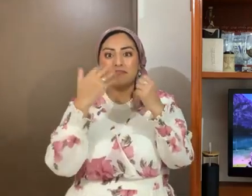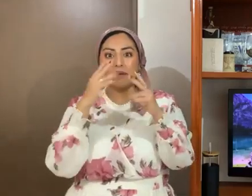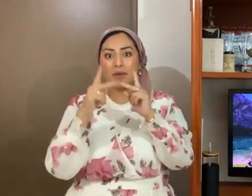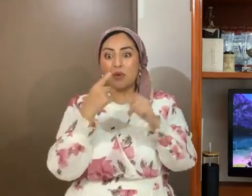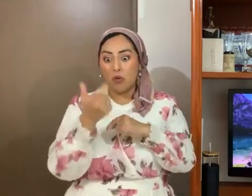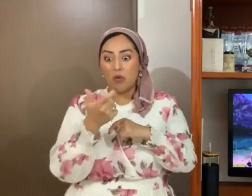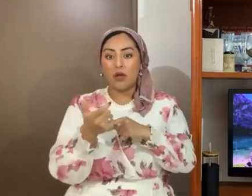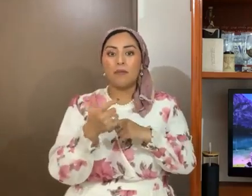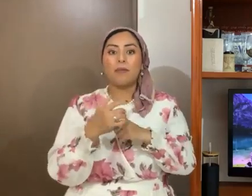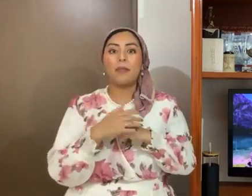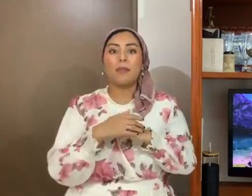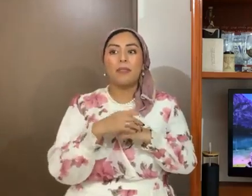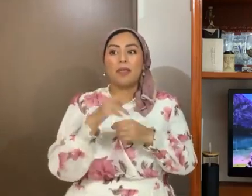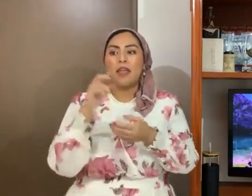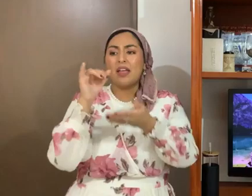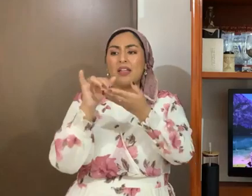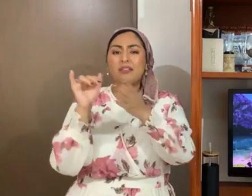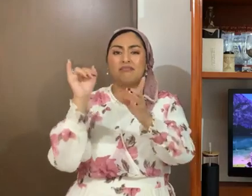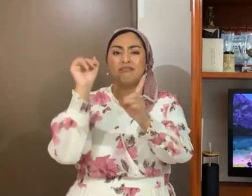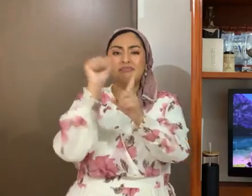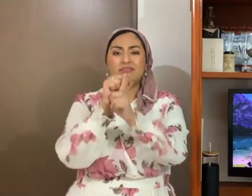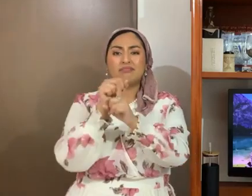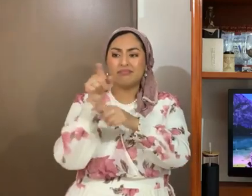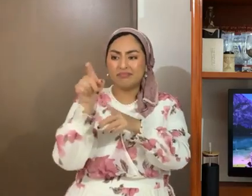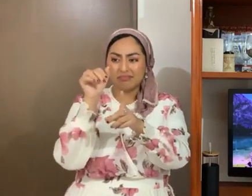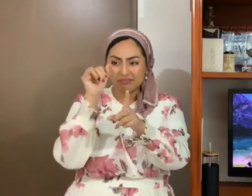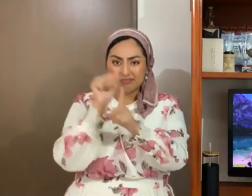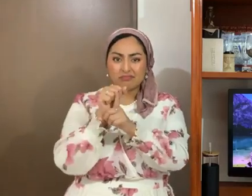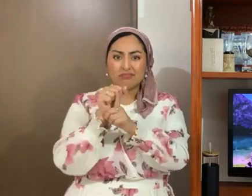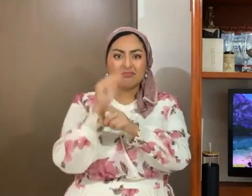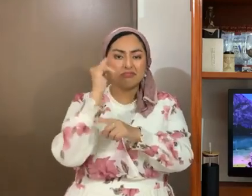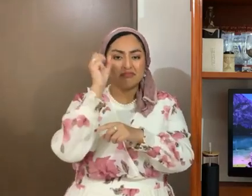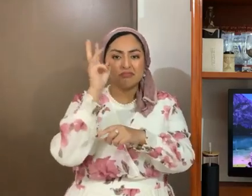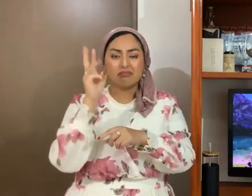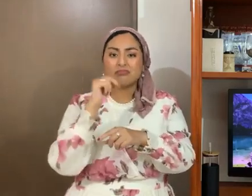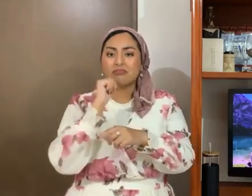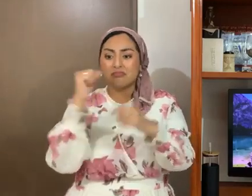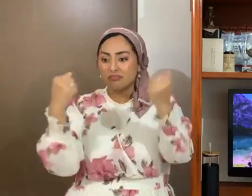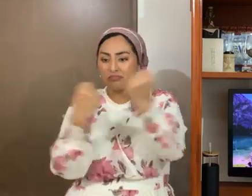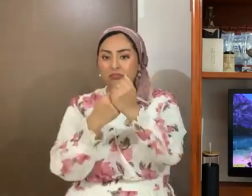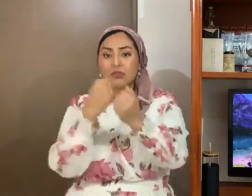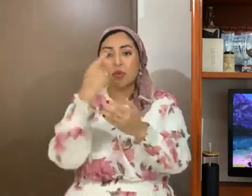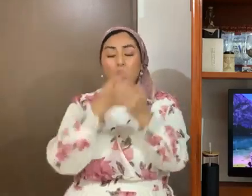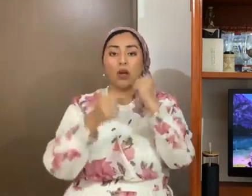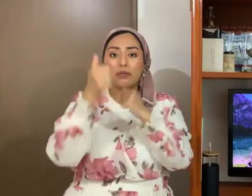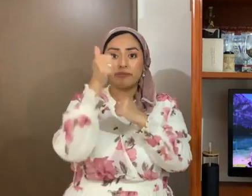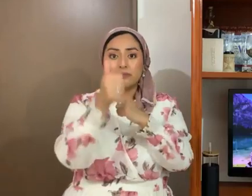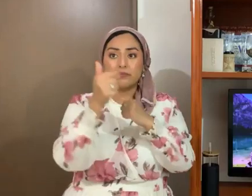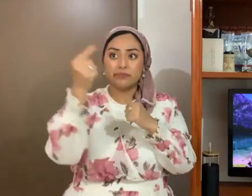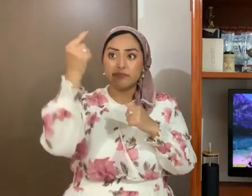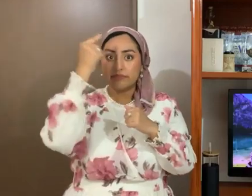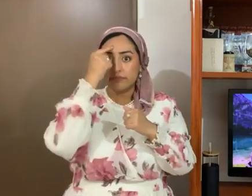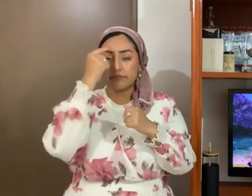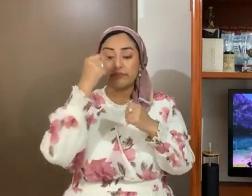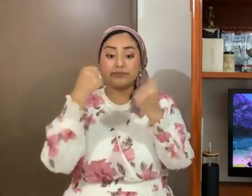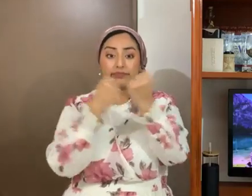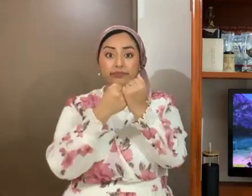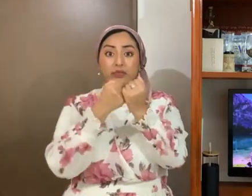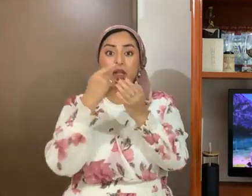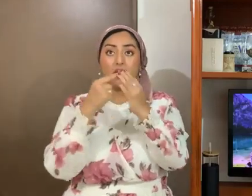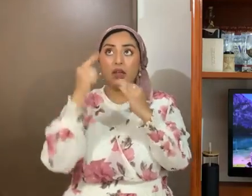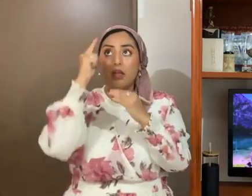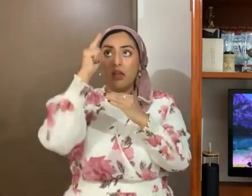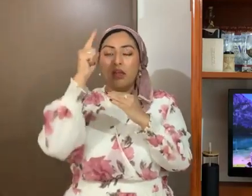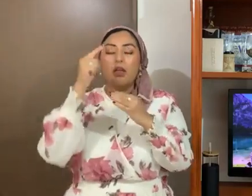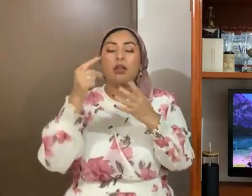de visualizaciones, eso es un engaño, eso es un engaño. Yahshua no te va a sustentar por lo que tú creas, te va a sustentar por lo